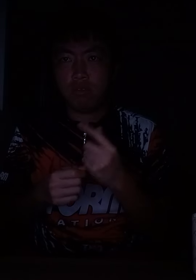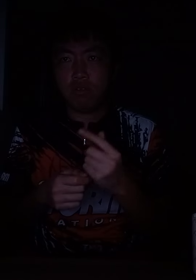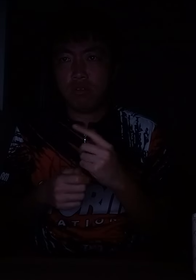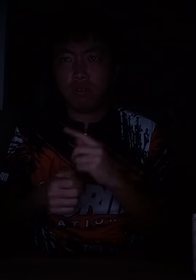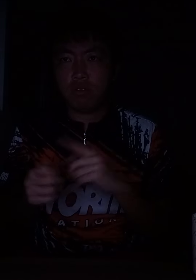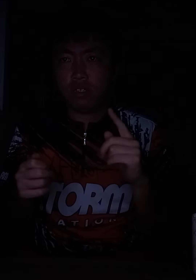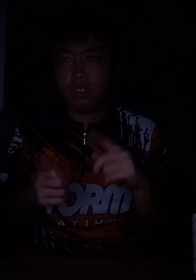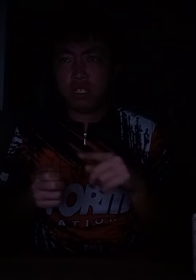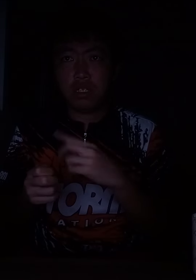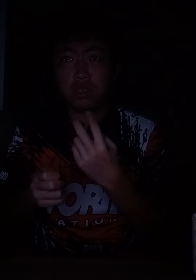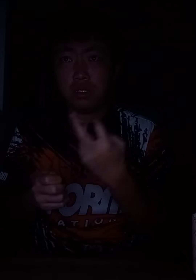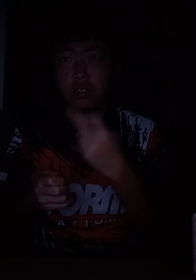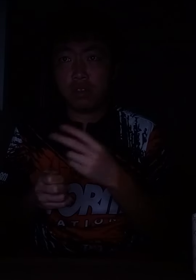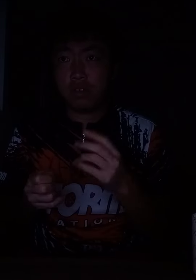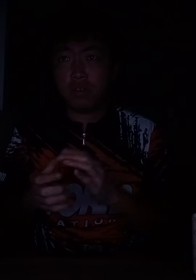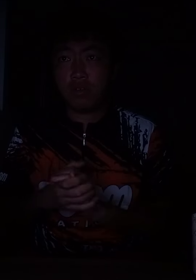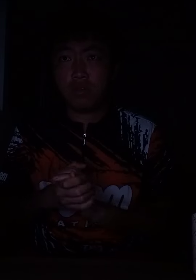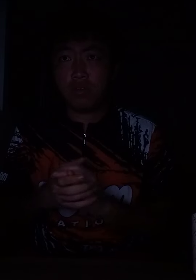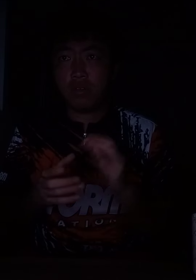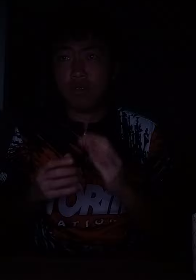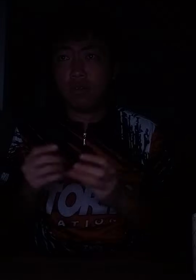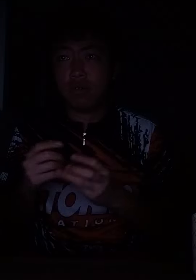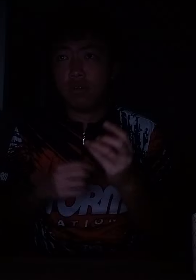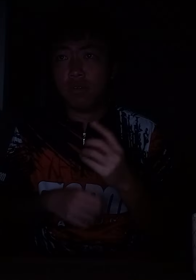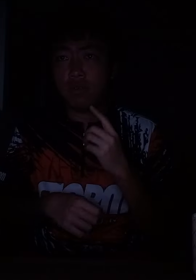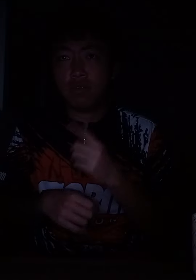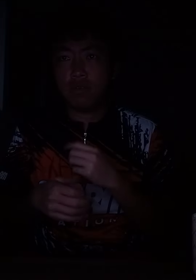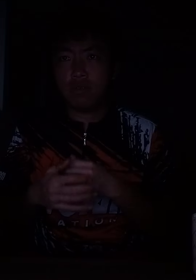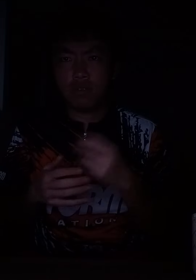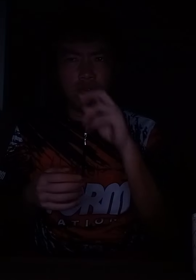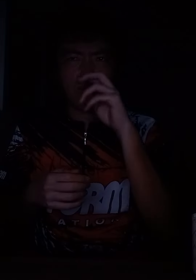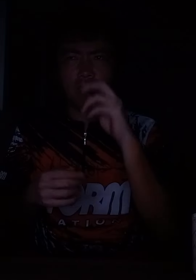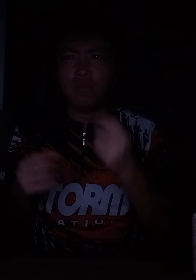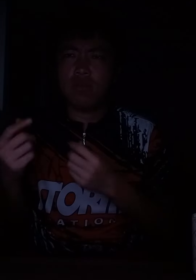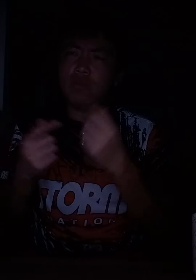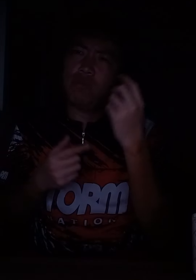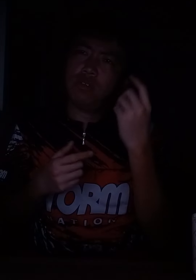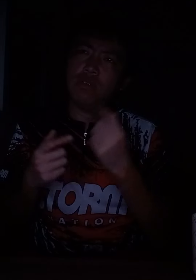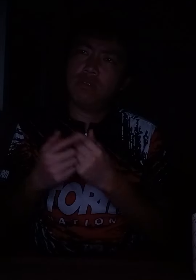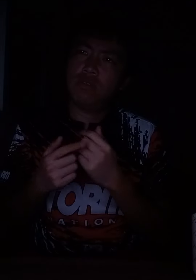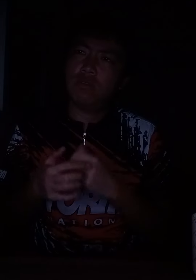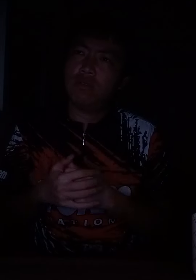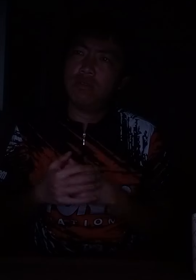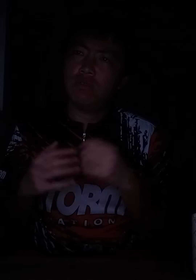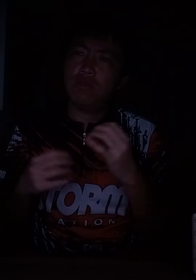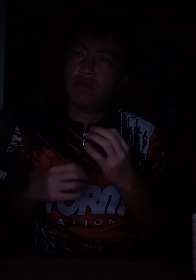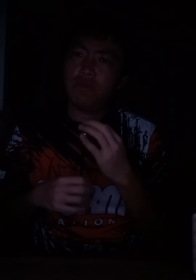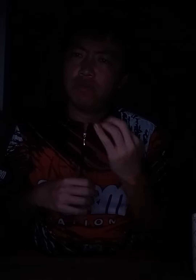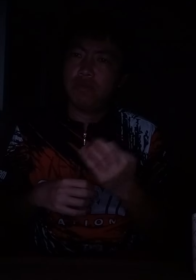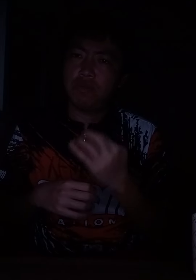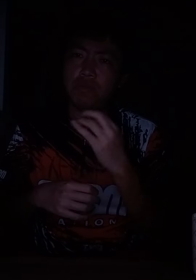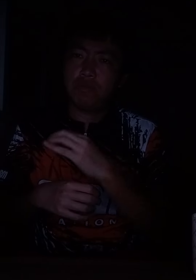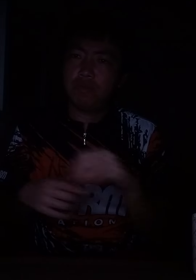따르는 증상이에요. 그러니까 두 가지가 다 겹쳐 있었던 거예요. 알코올 중독에 정신질환에. 그래서 정말로 큰일 날 뻔한 사람이었고 실제로 2008년도에